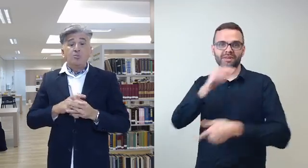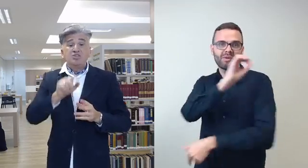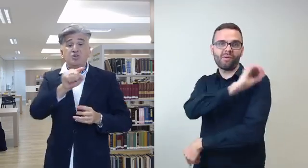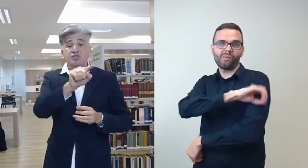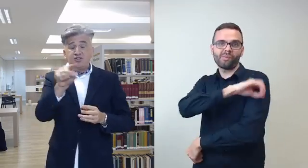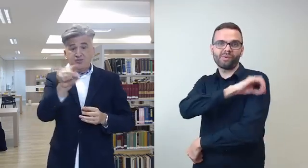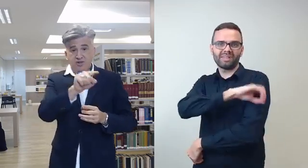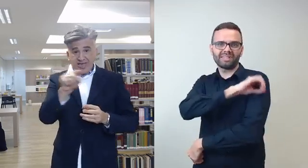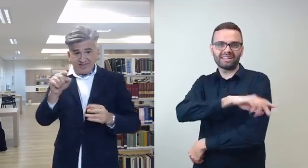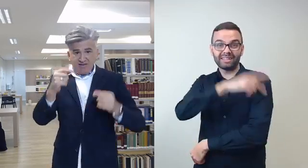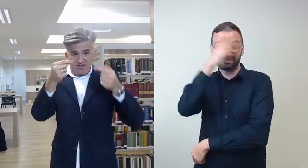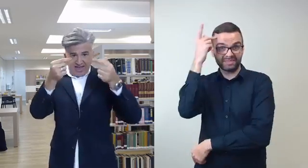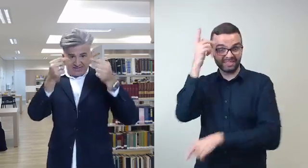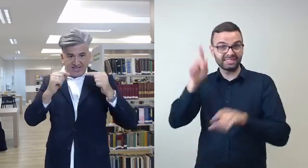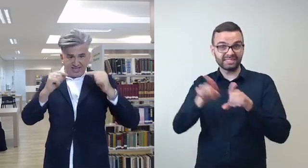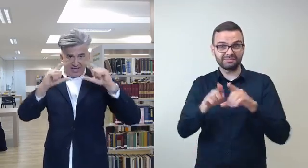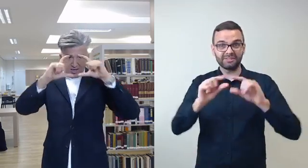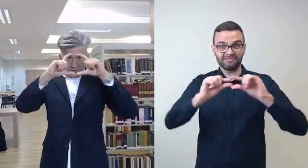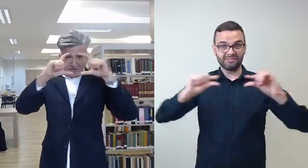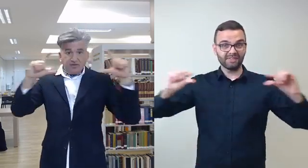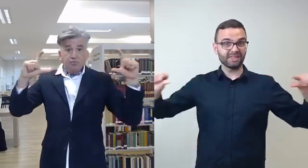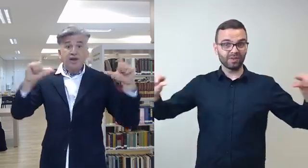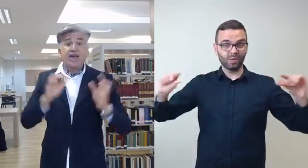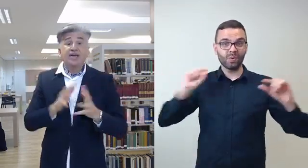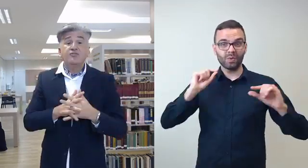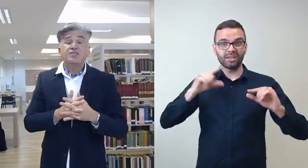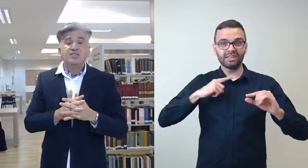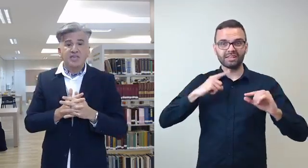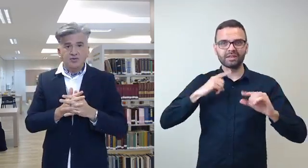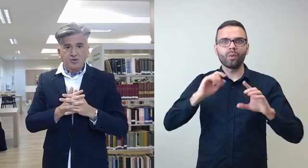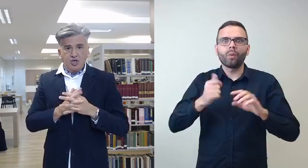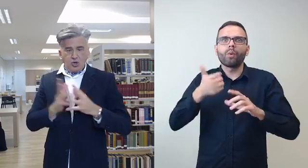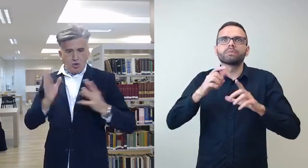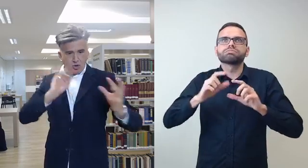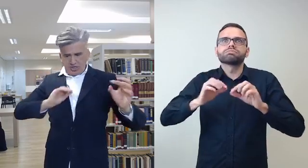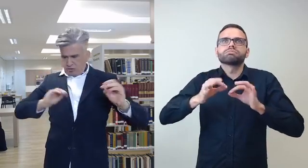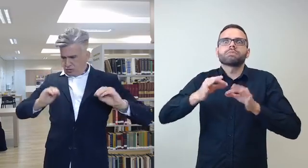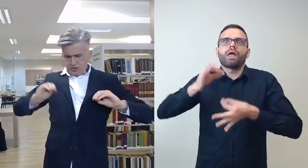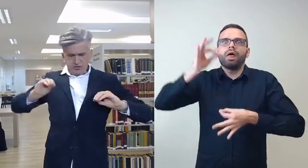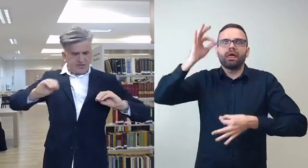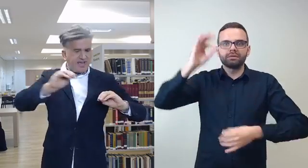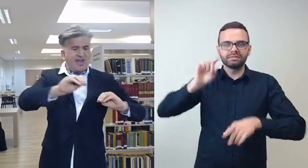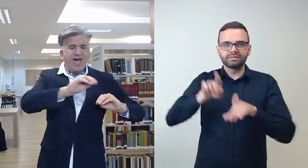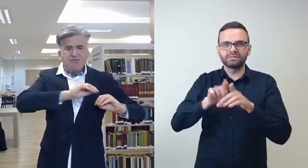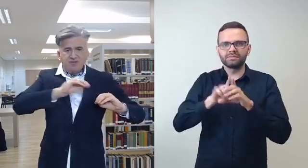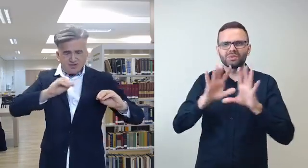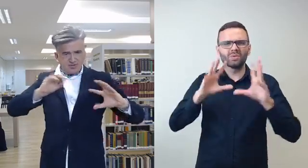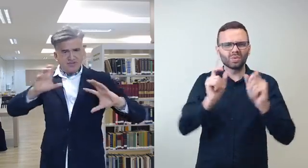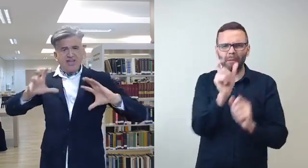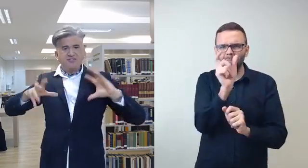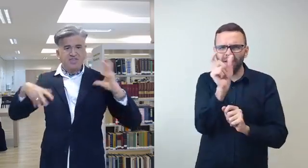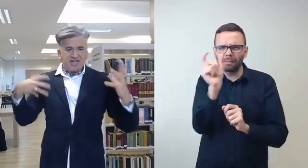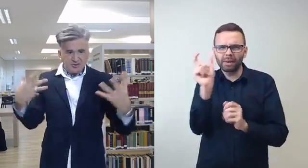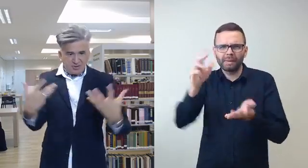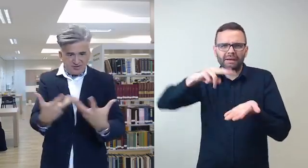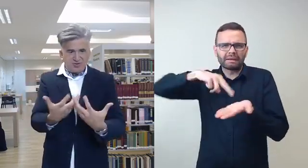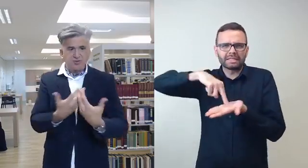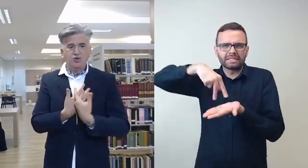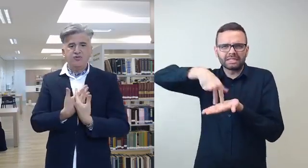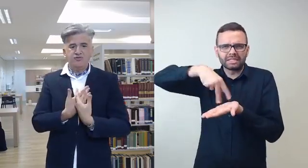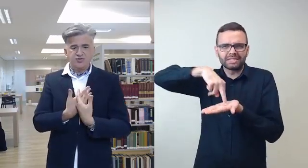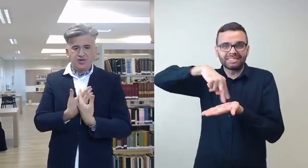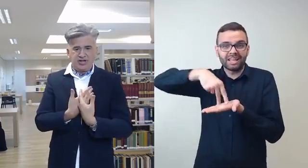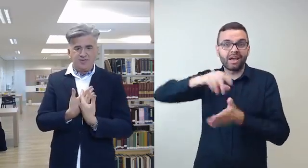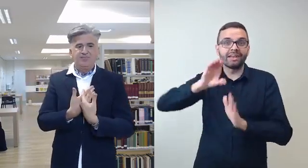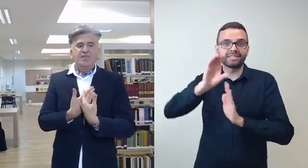o pessoal transforma essa frase aí quase num parágrafo inteiro, colocando todas as anáforas, os classificadores e tudo